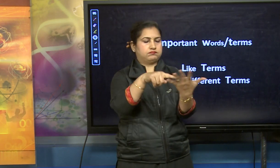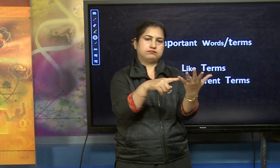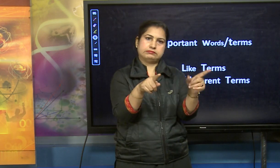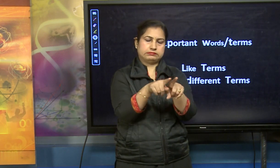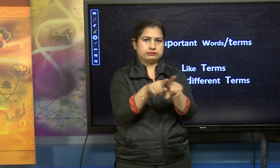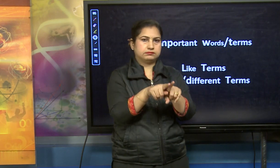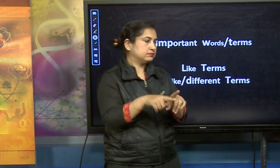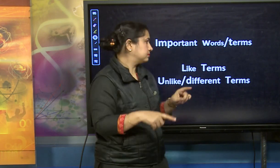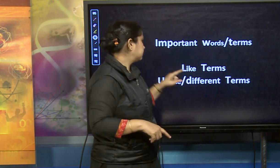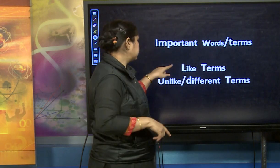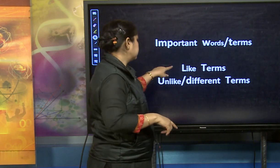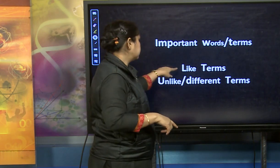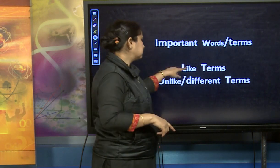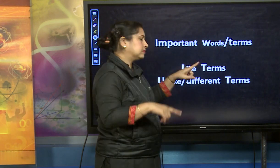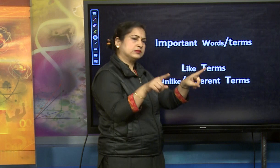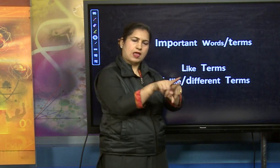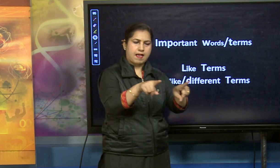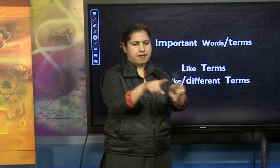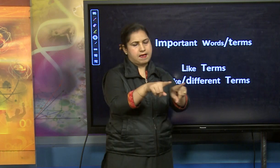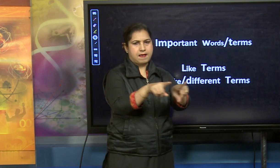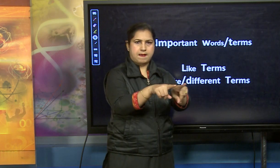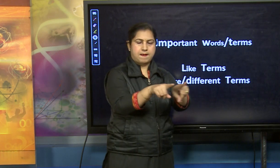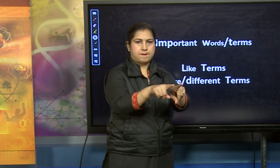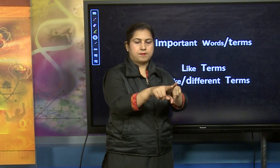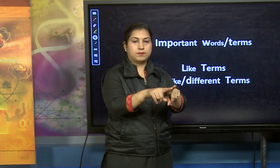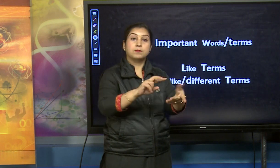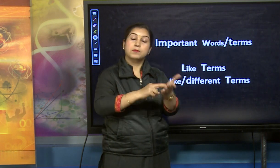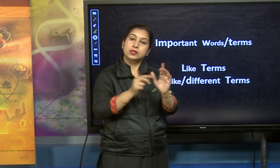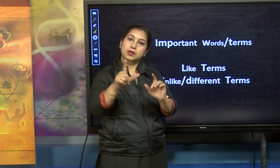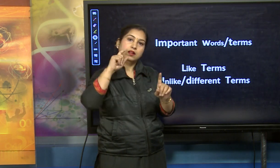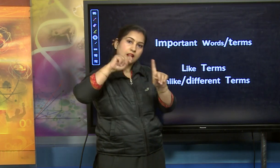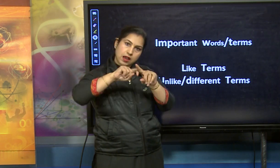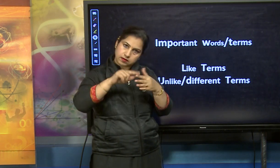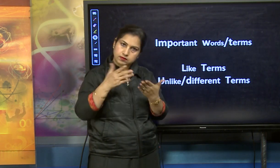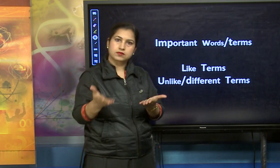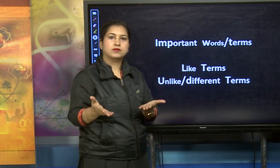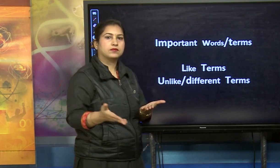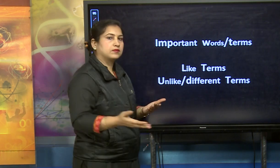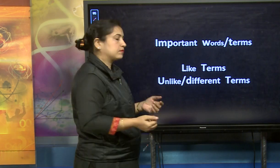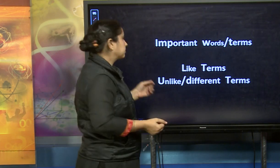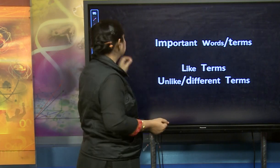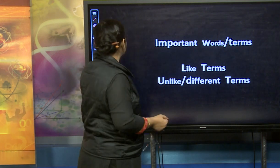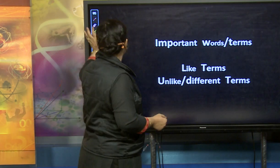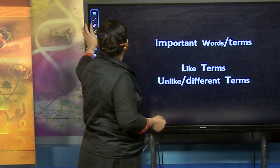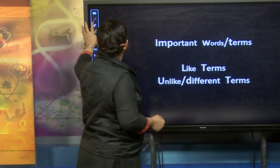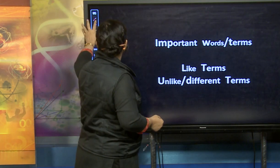हमारे दोनों हाथों में पांच पांच उंगलियां हैं तो पांचों उंगलियां सेम है तो यह दोनों एक समान है